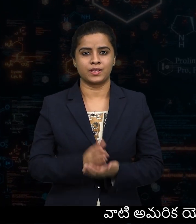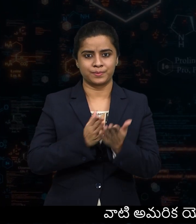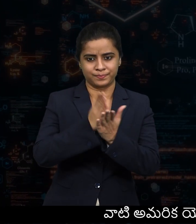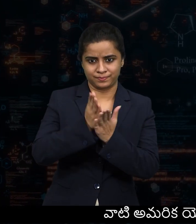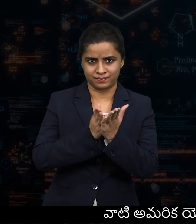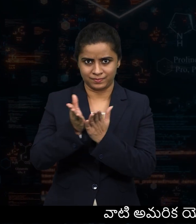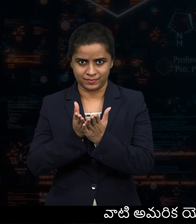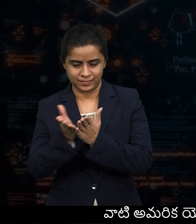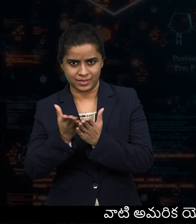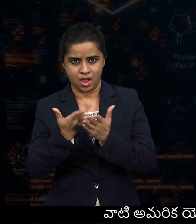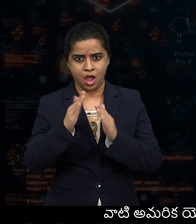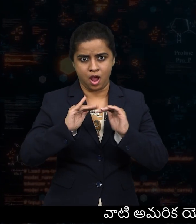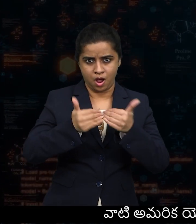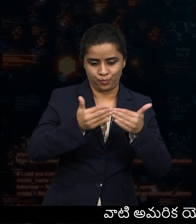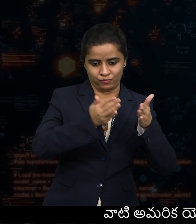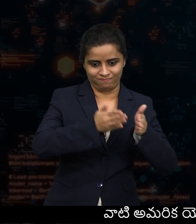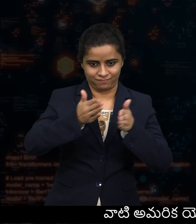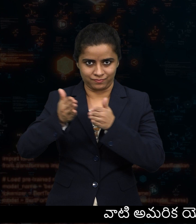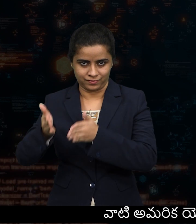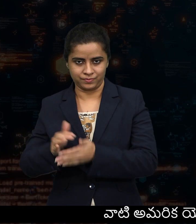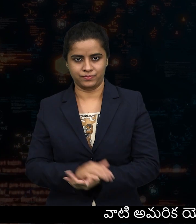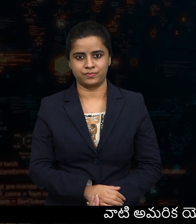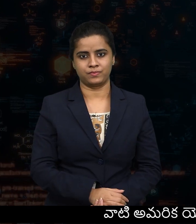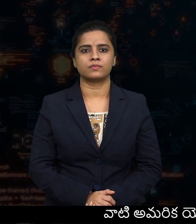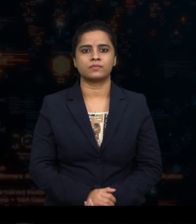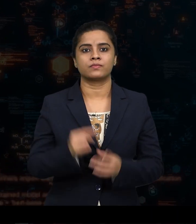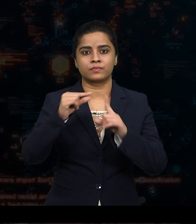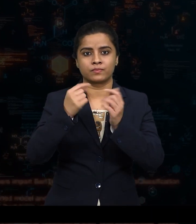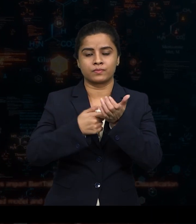వాటి అమరిక యొక్క నమూనాను అందిస్తుంది. పూర్వపదం.